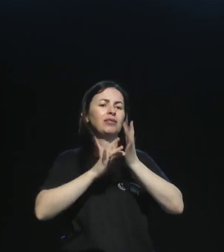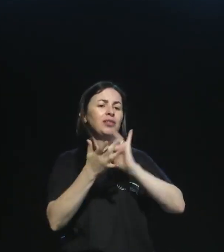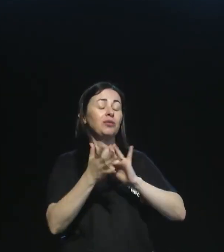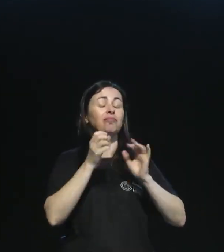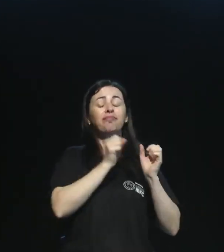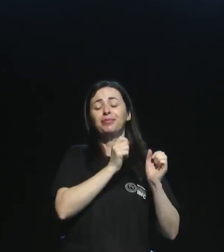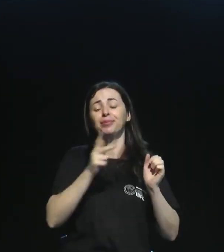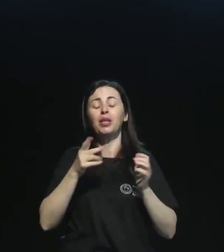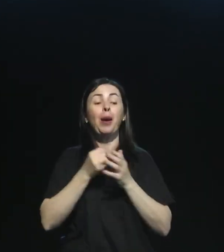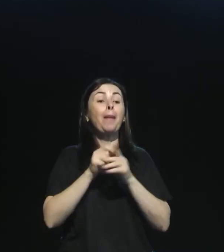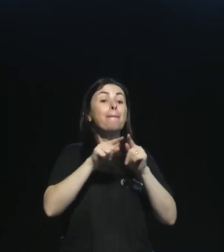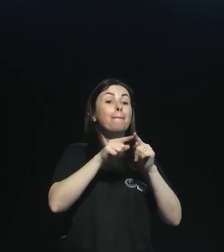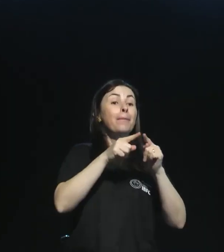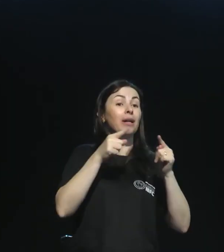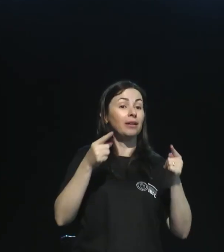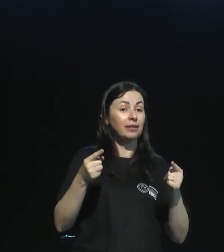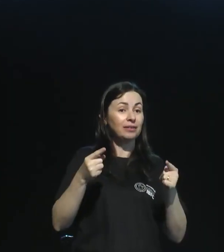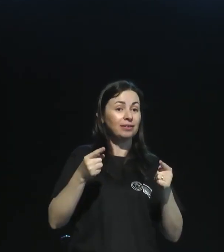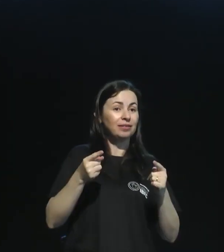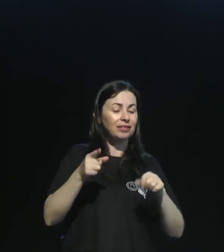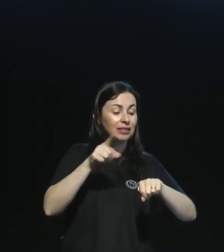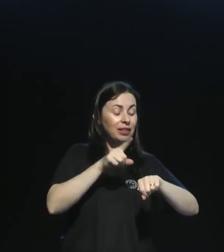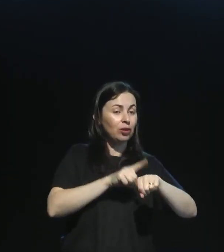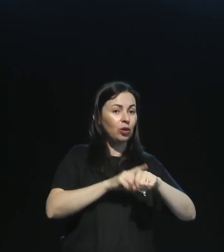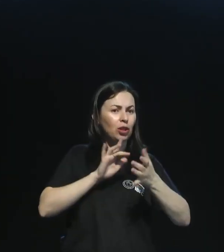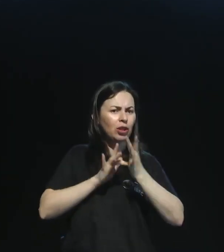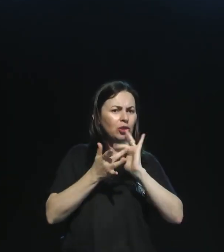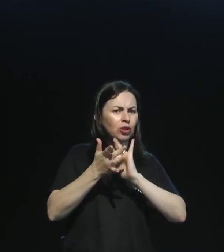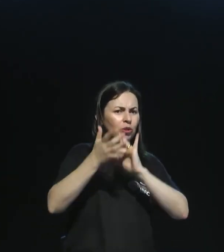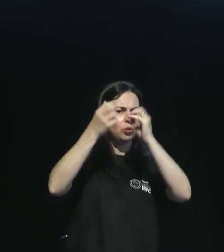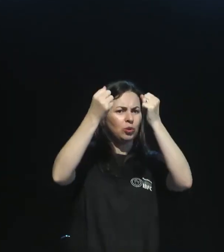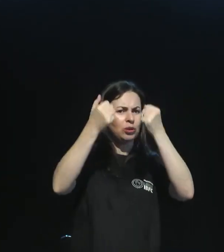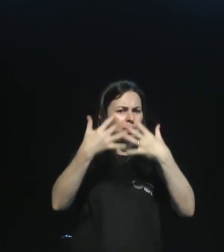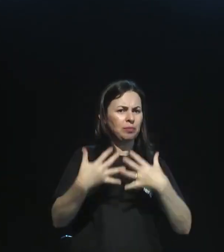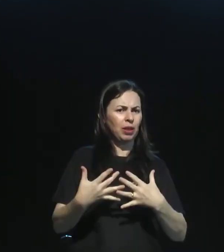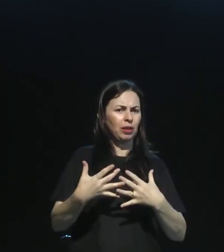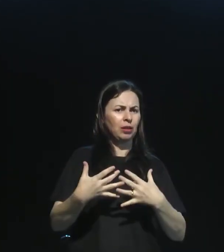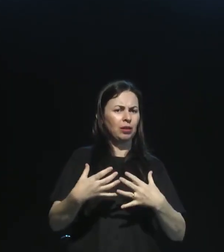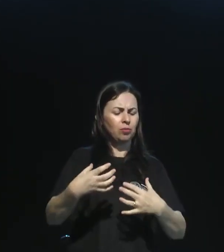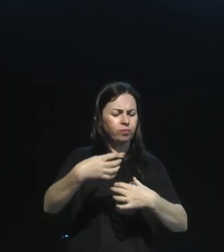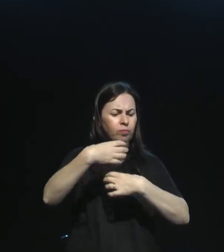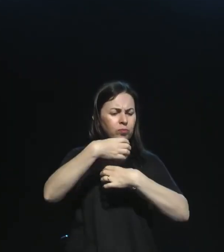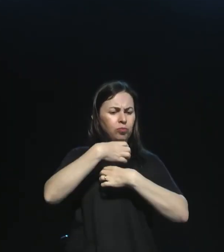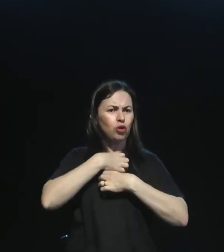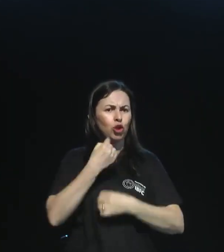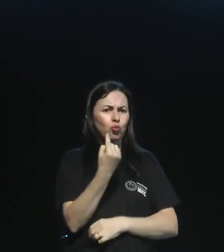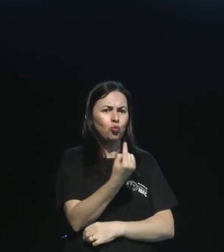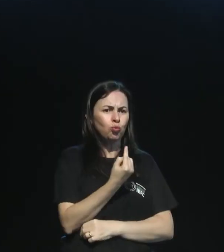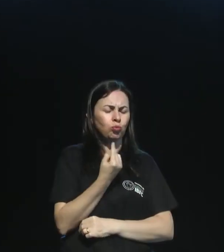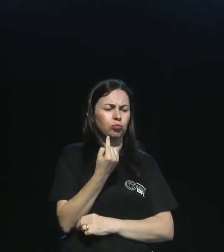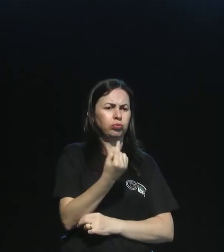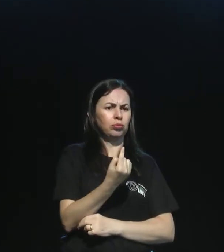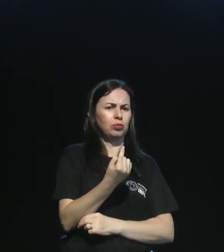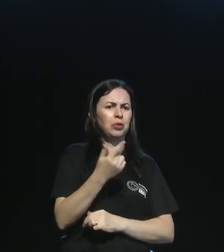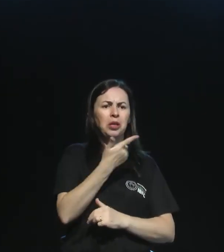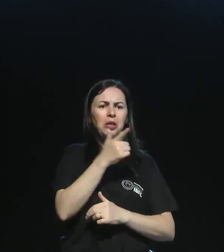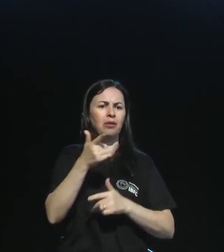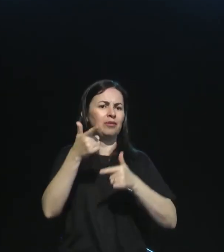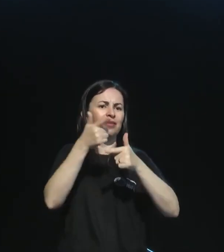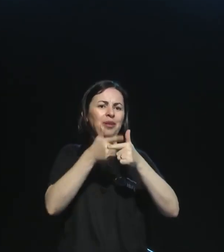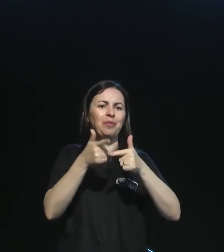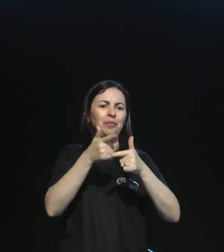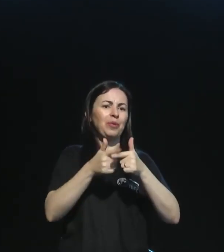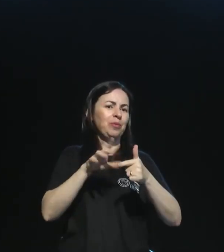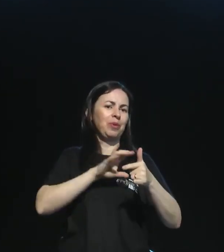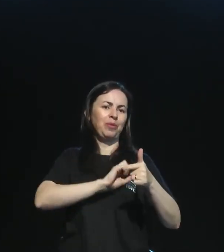Mas quando Jesus fala da sua exclusividade, eles não têm problema nenhum com o amor de